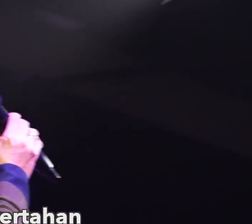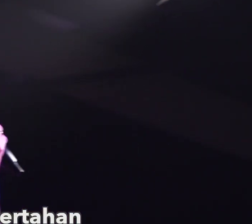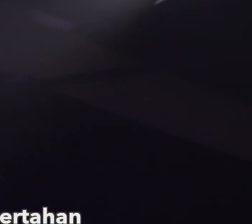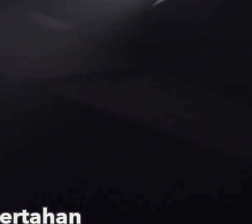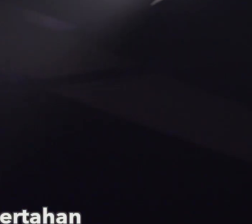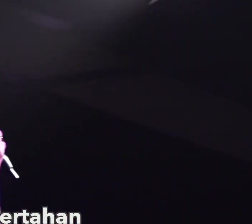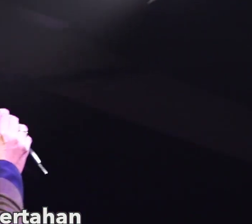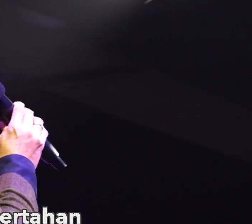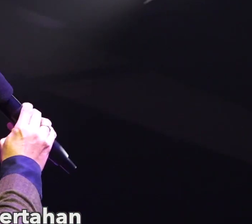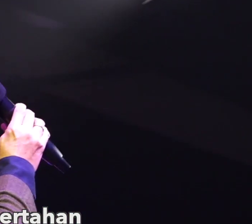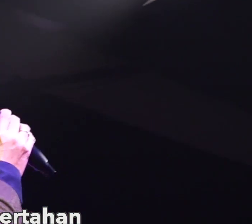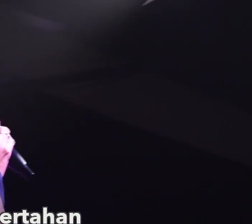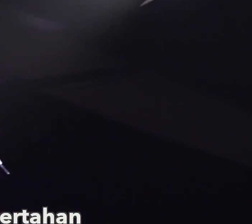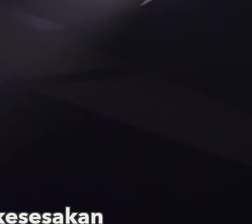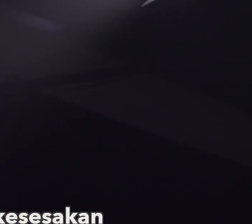kuatkan aku